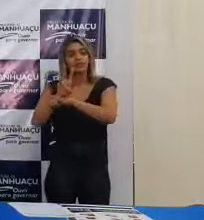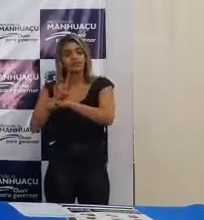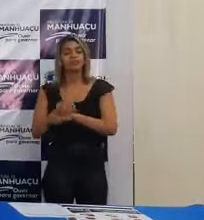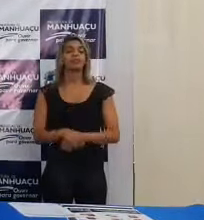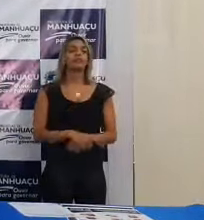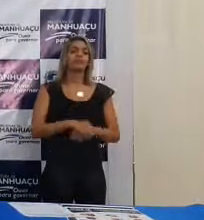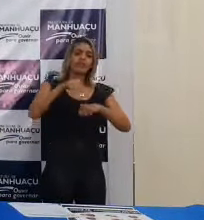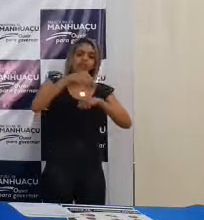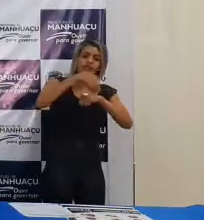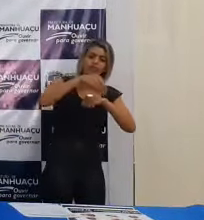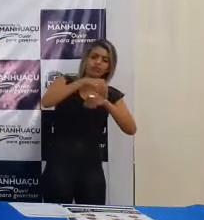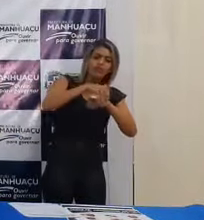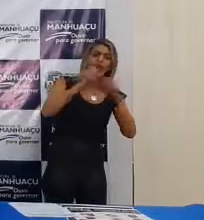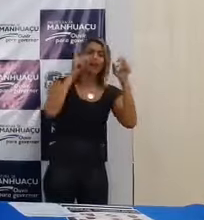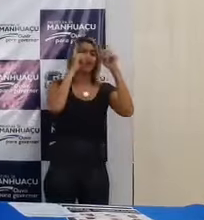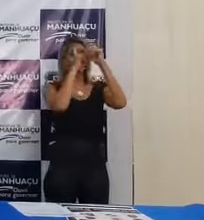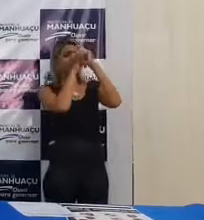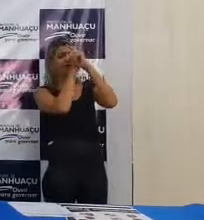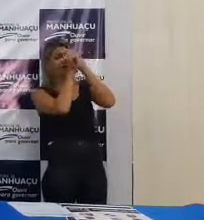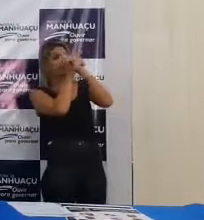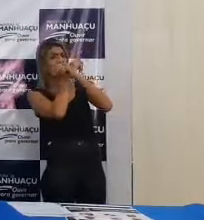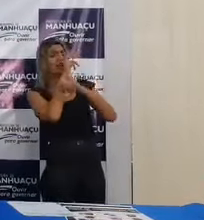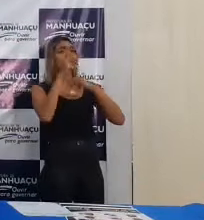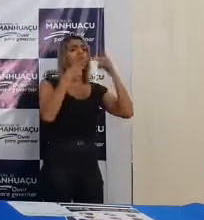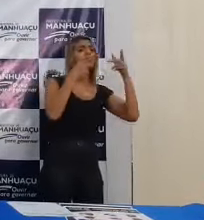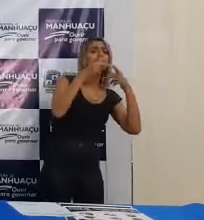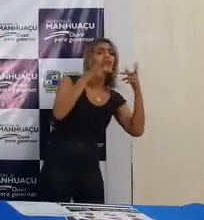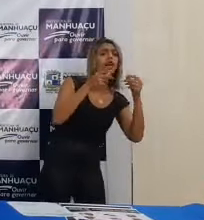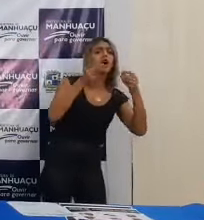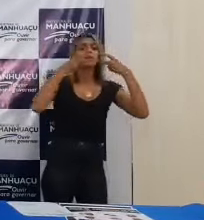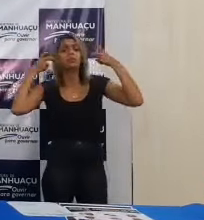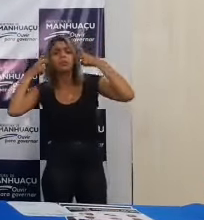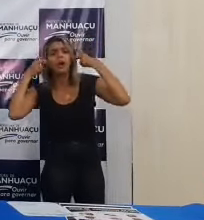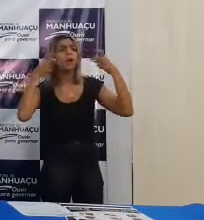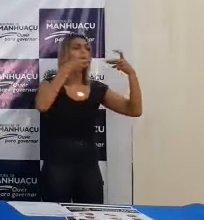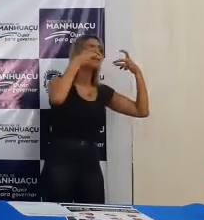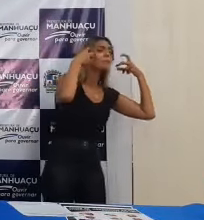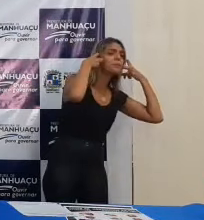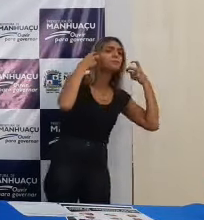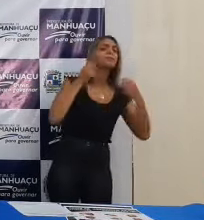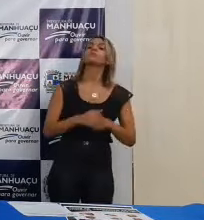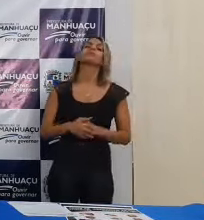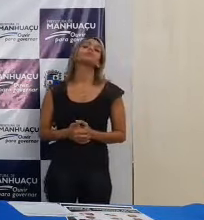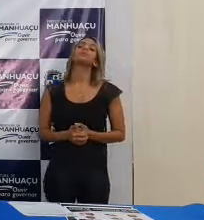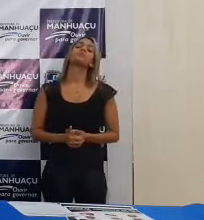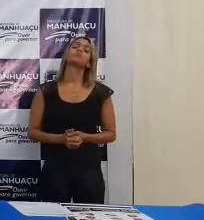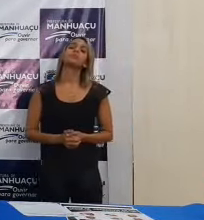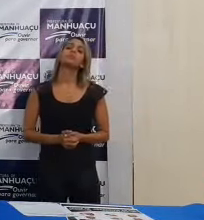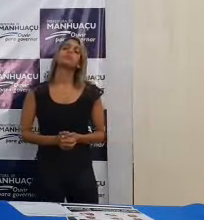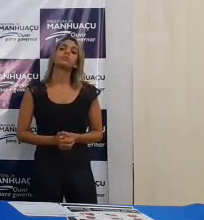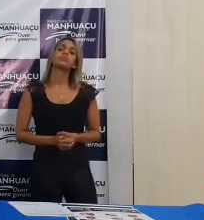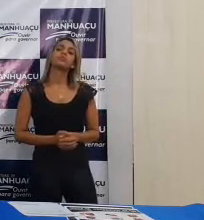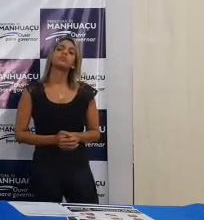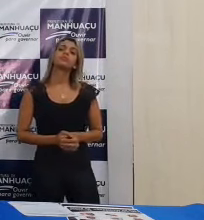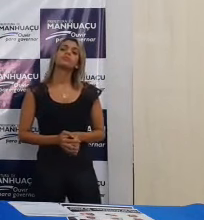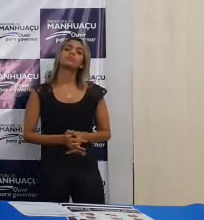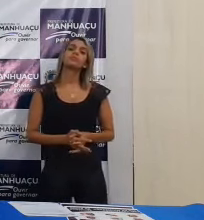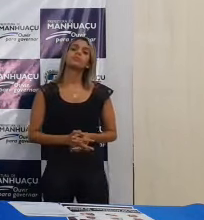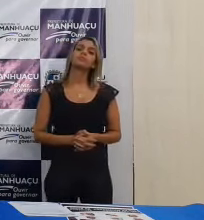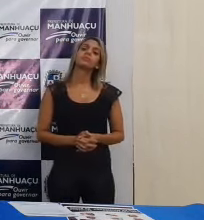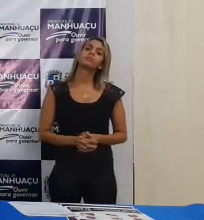pedir a uma pessoa para poder colocar a máscara. E tendo em vista que você disse que